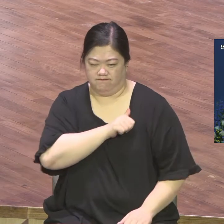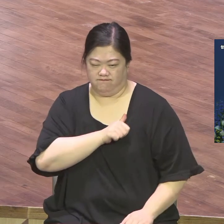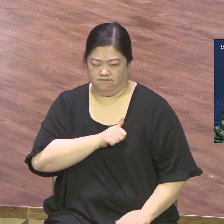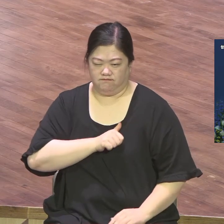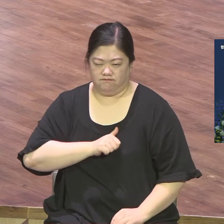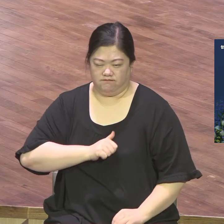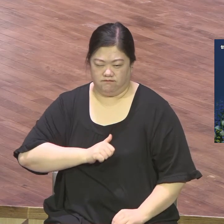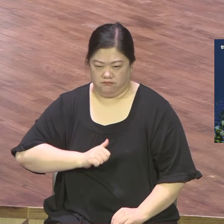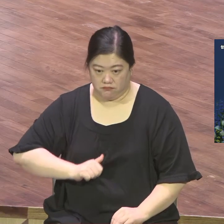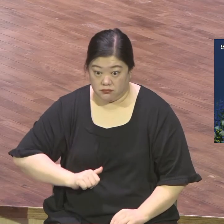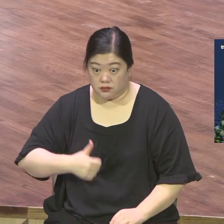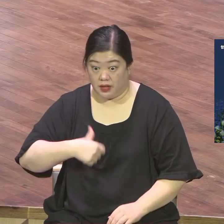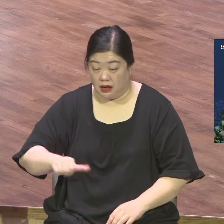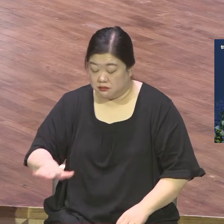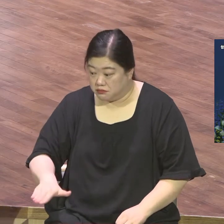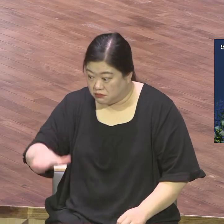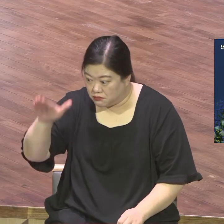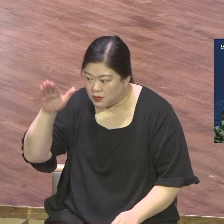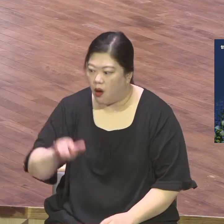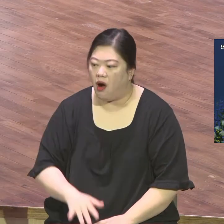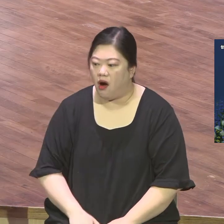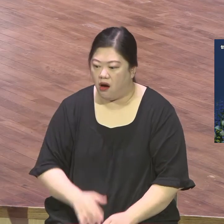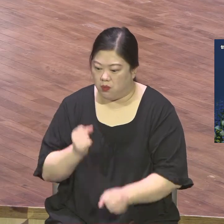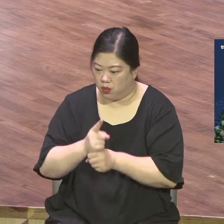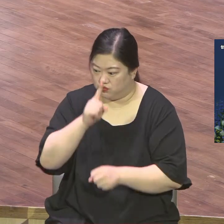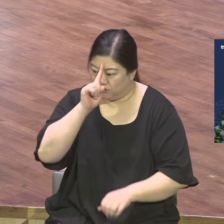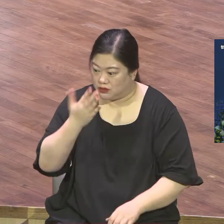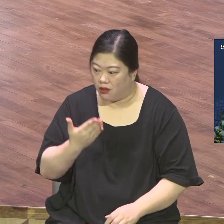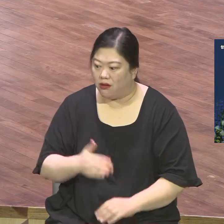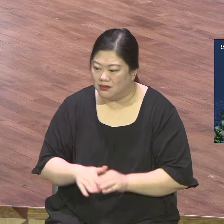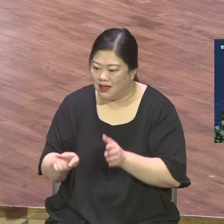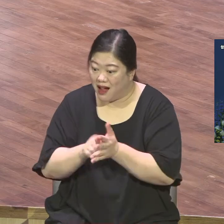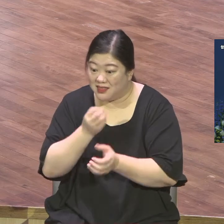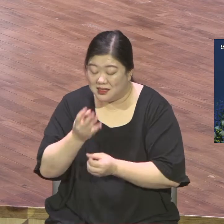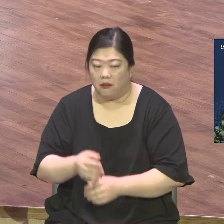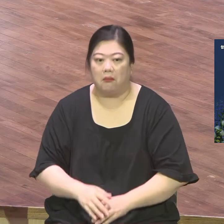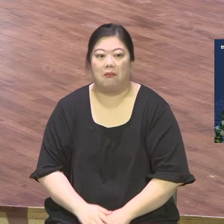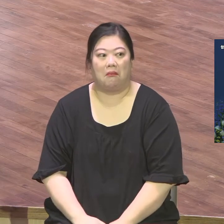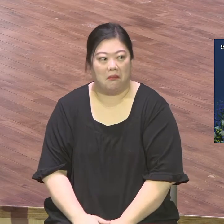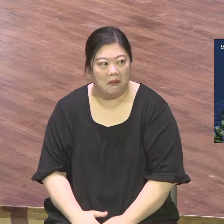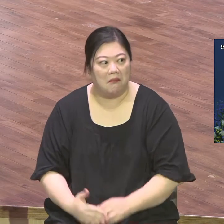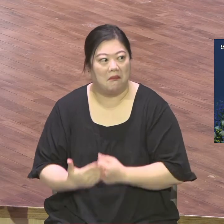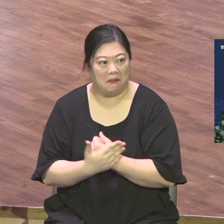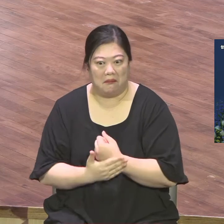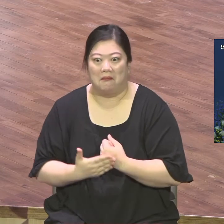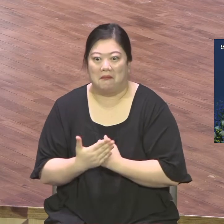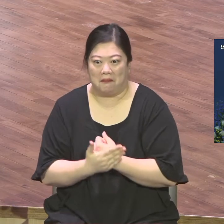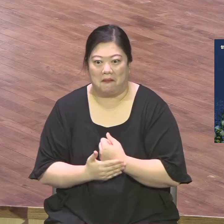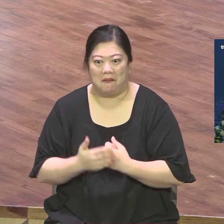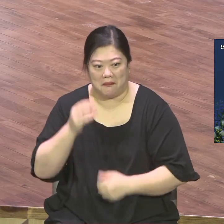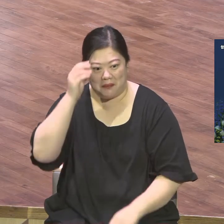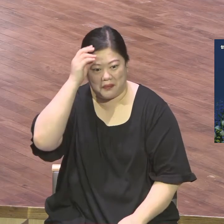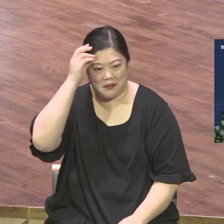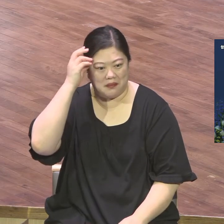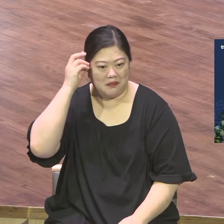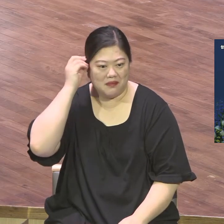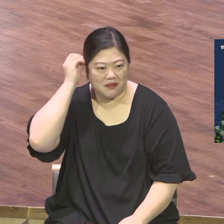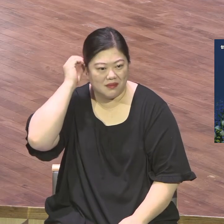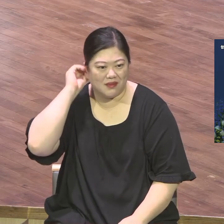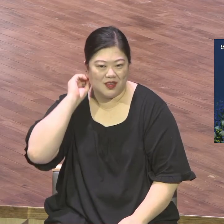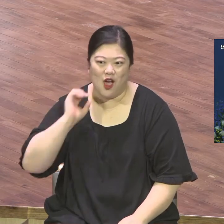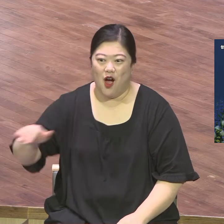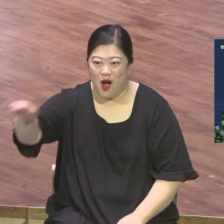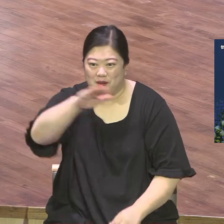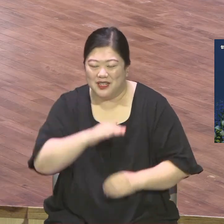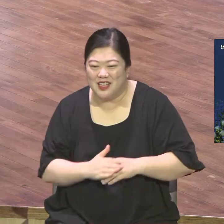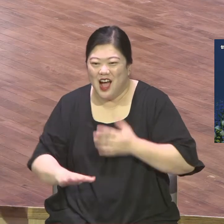기도 배경이 있는 가정은 다르구나. 감동하고 왔어요. 우리 교회도 이런 선교하면 막 눈물이 줄날